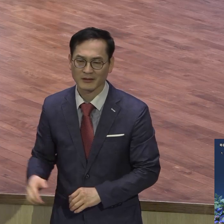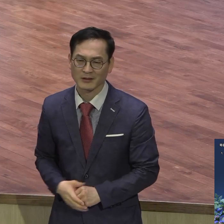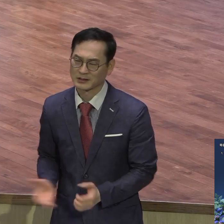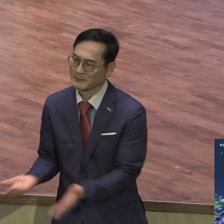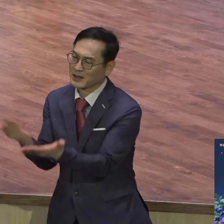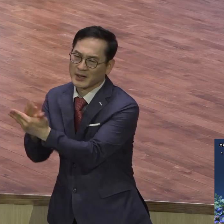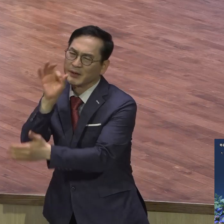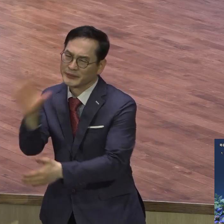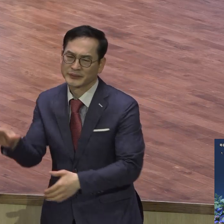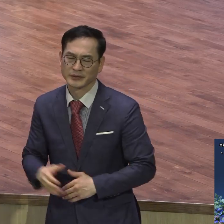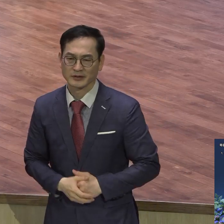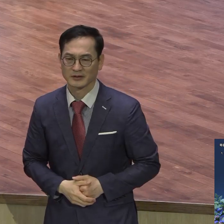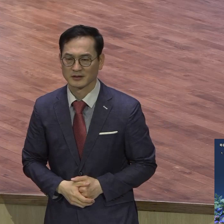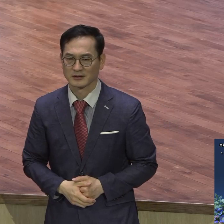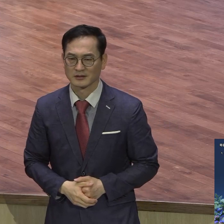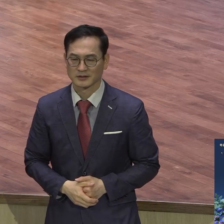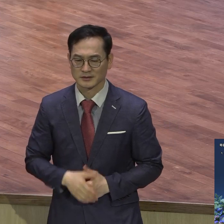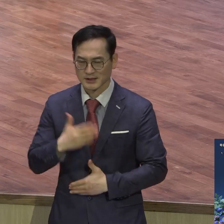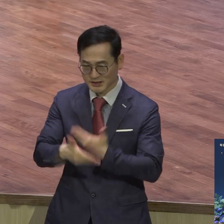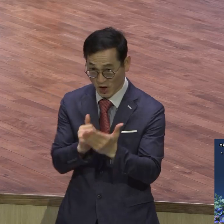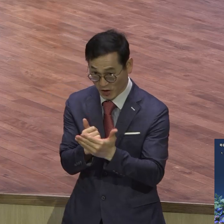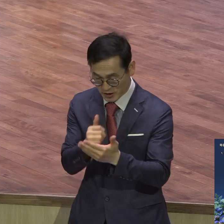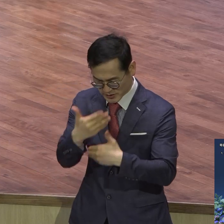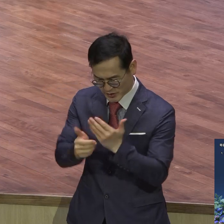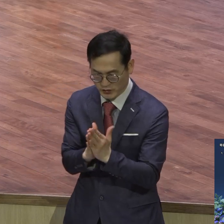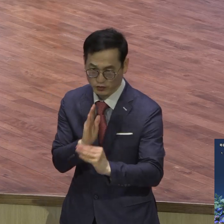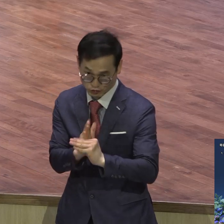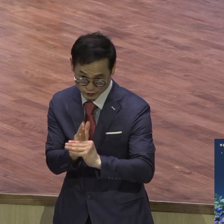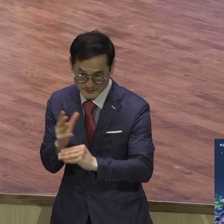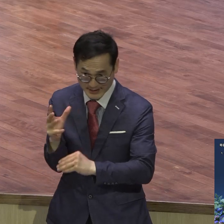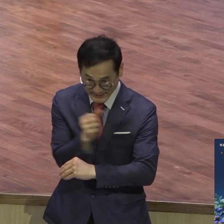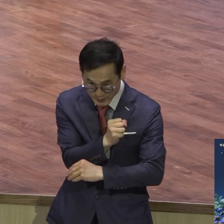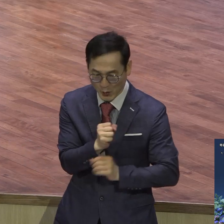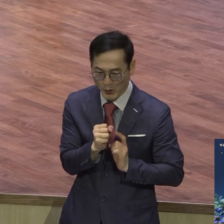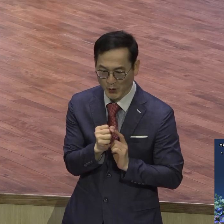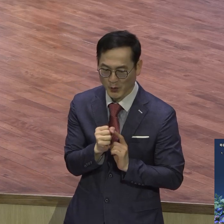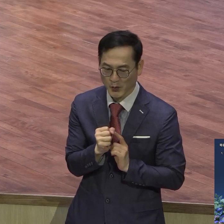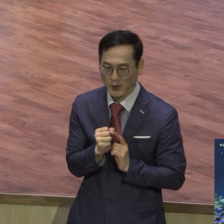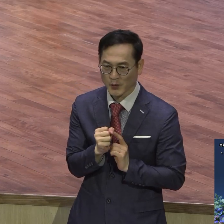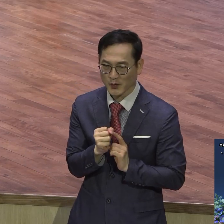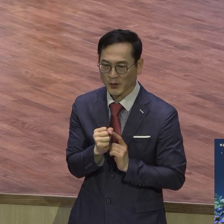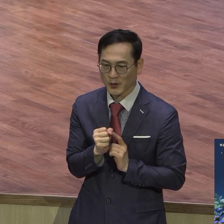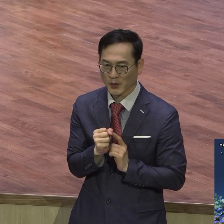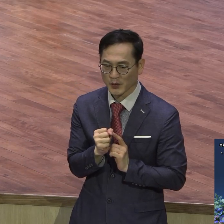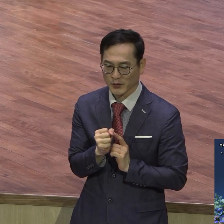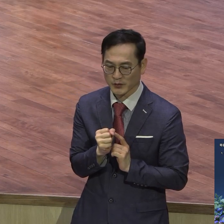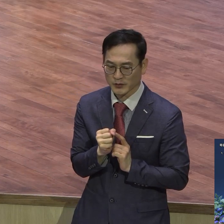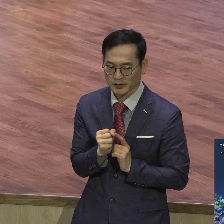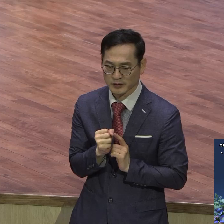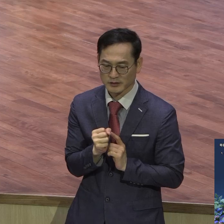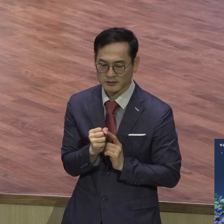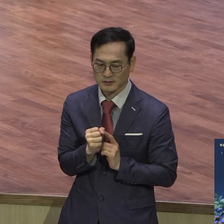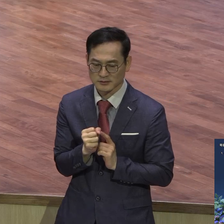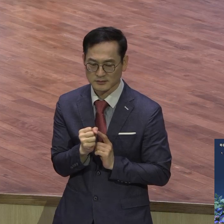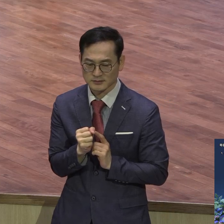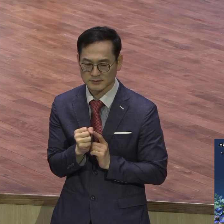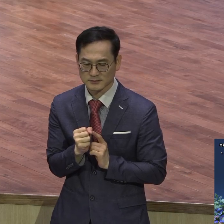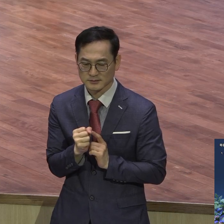좀 이렇게 성경적 전도하고 성경적 성교하고 성경적 신의생을 하도록 이렇게 강력하게 나오니까 성경적으로 나오니까